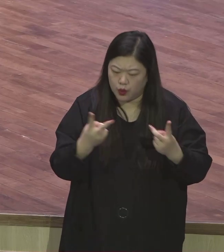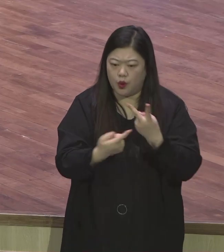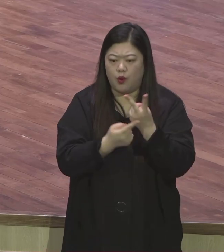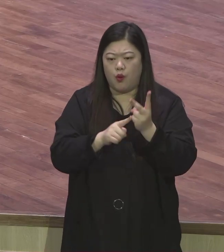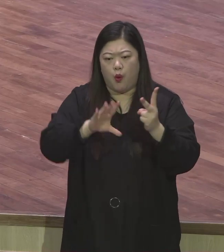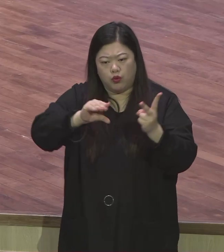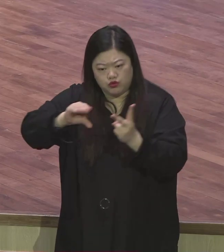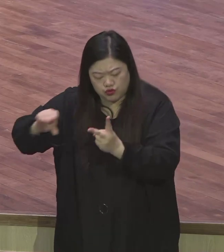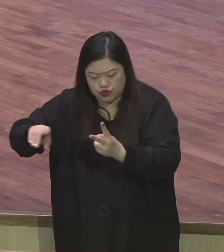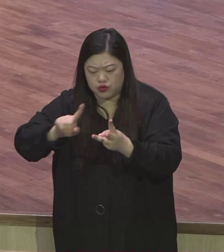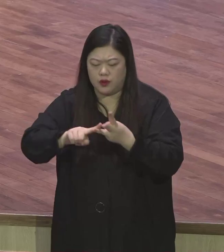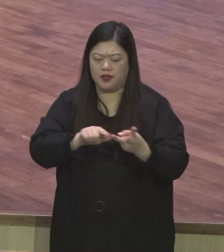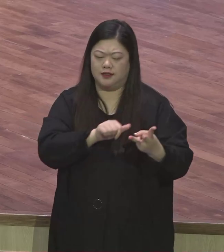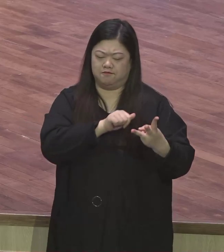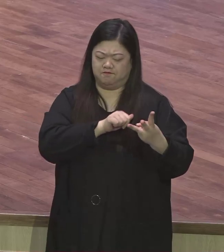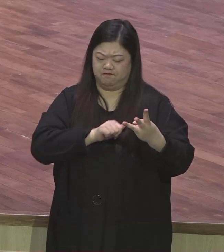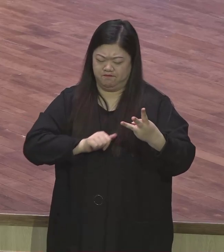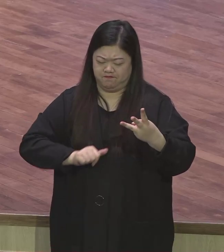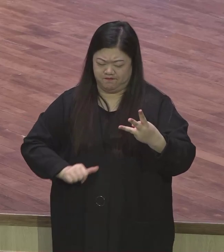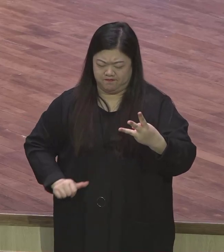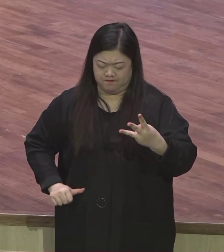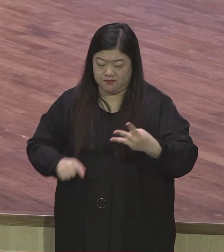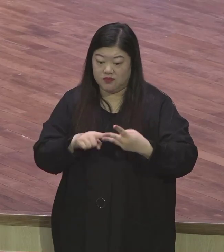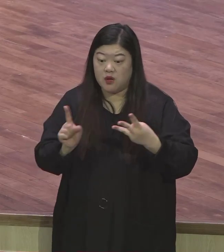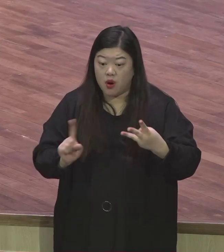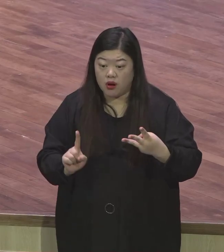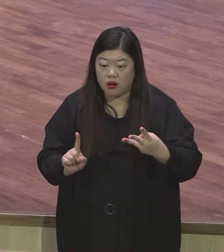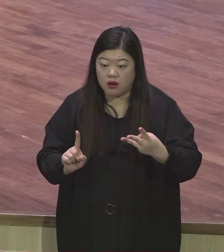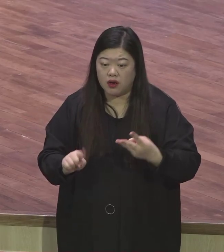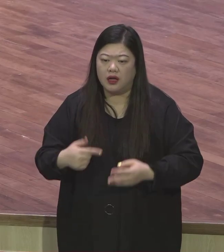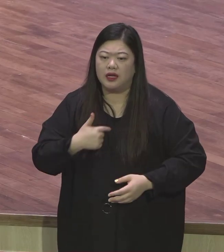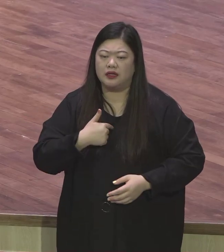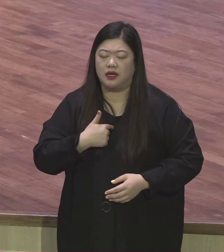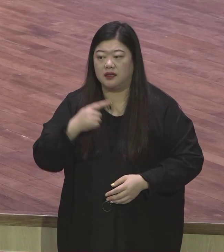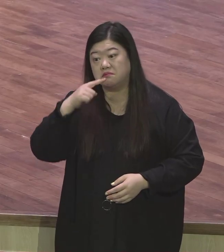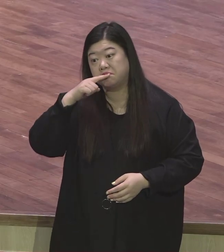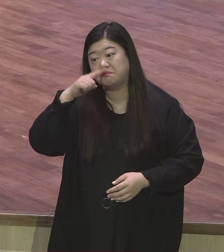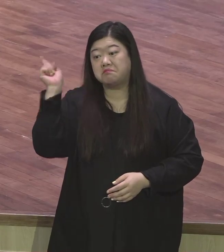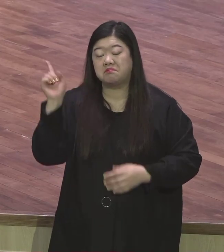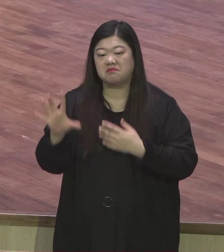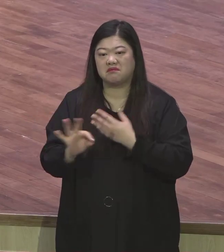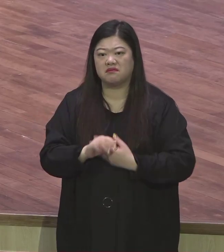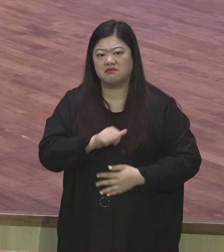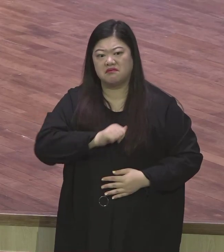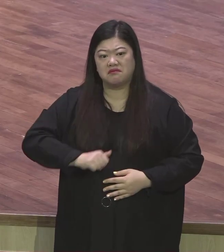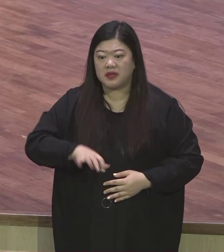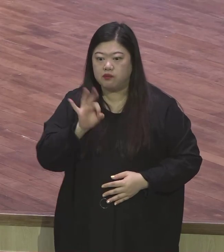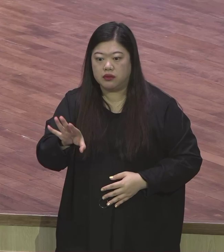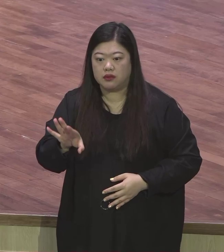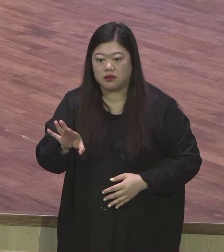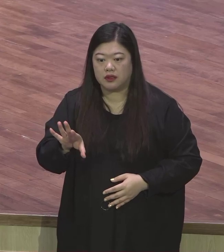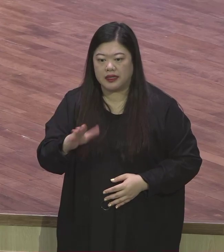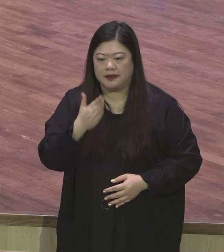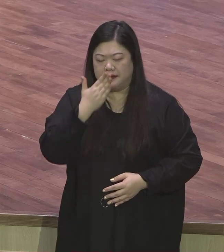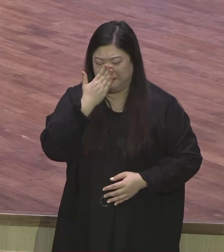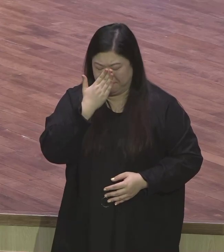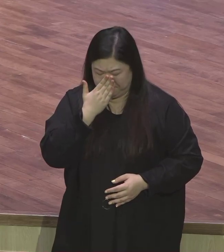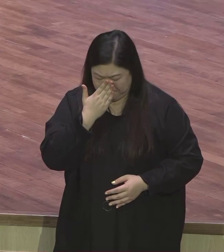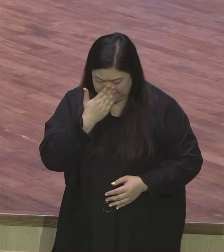것은 자기를 내려놓지 않으면 절대 불가능한 일입니다. 초대교회는 자기를